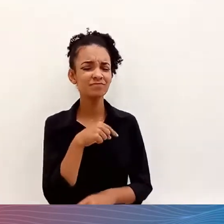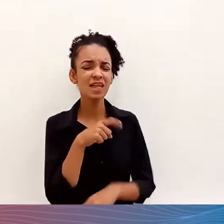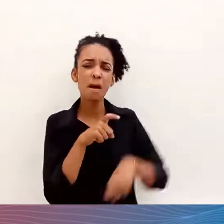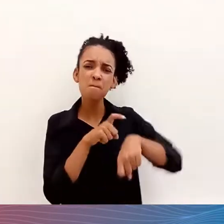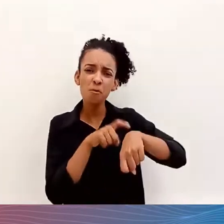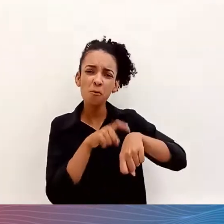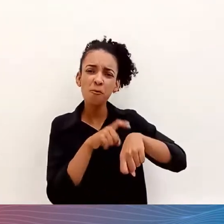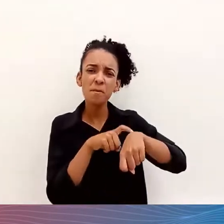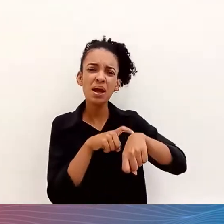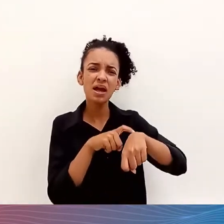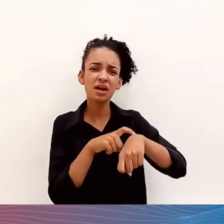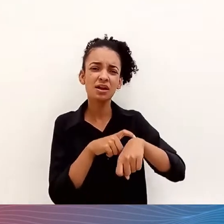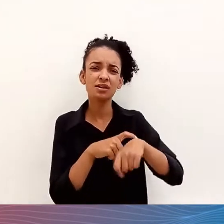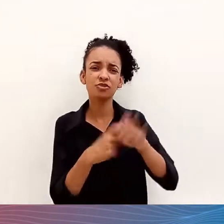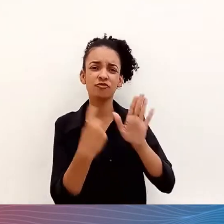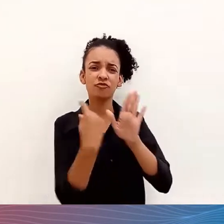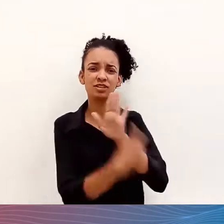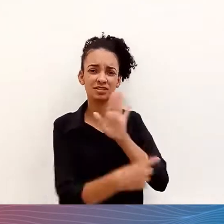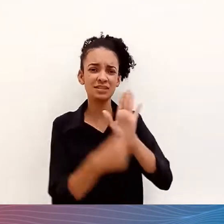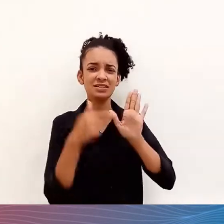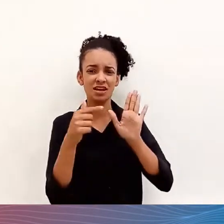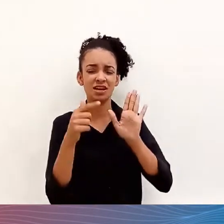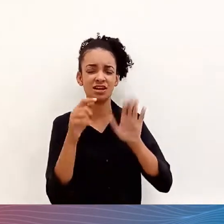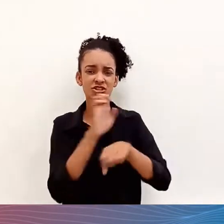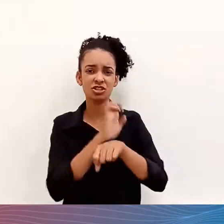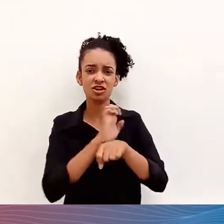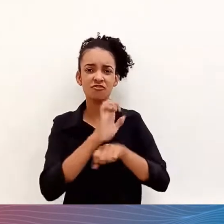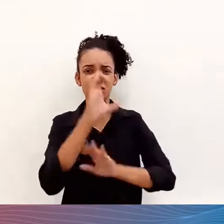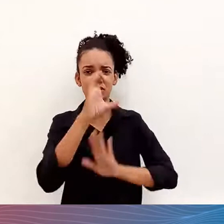do versículo 7 de Efésios 4, ali fala,